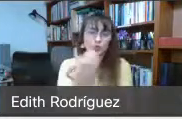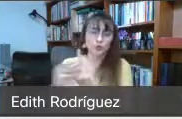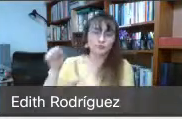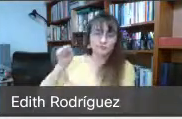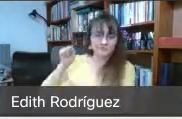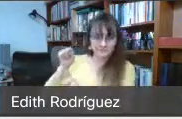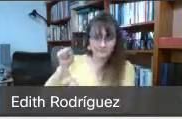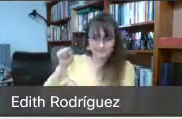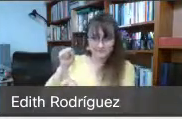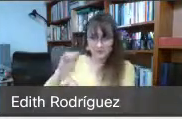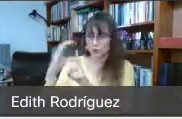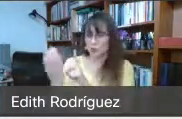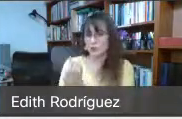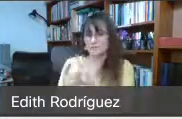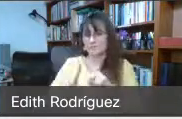la imaginación.